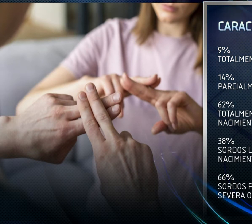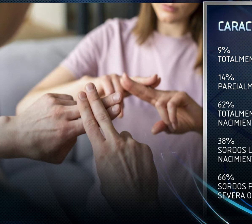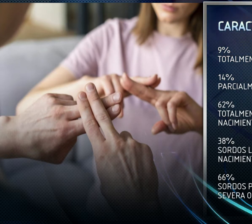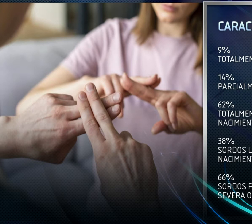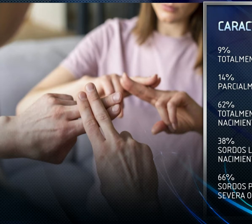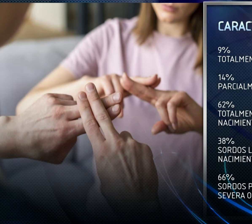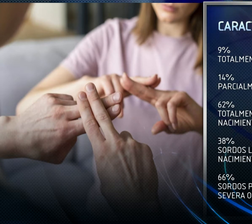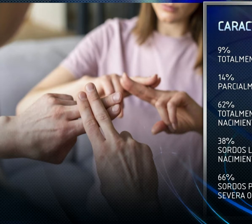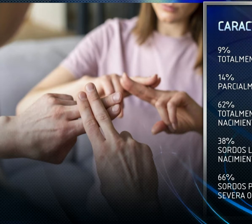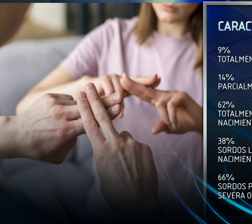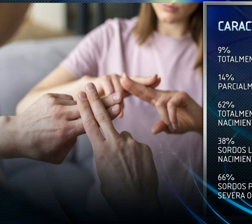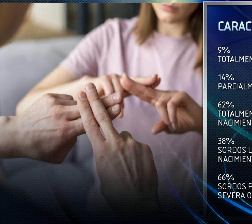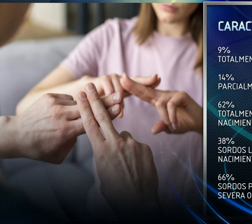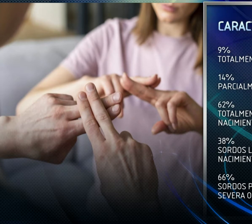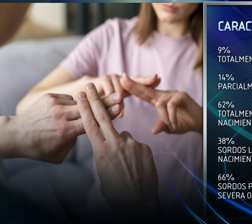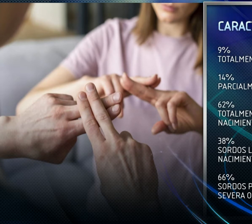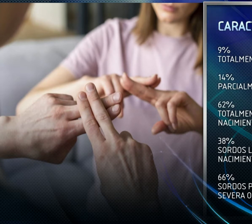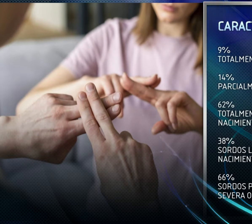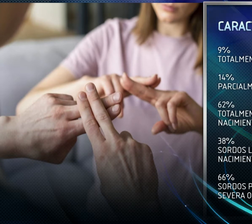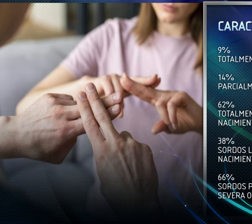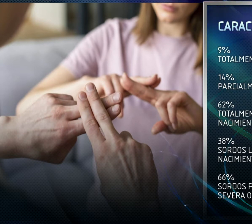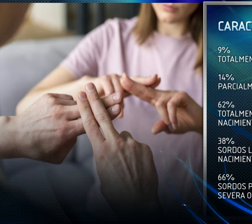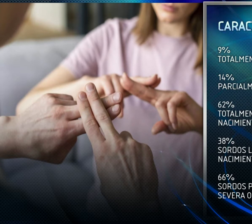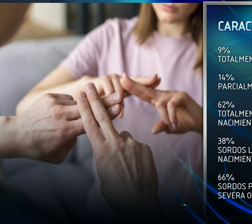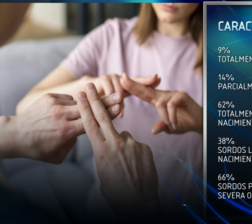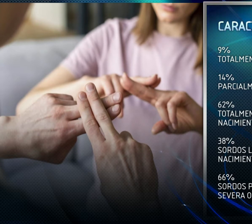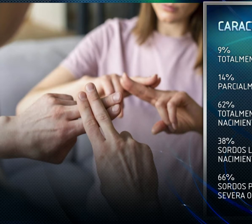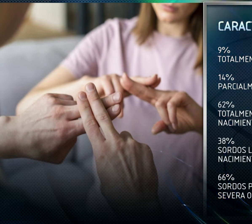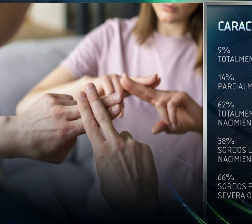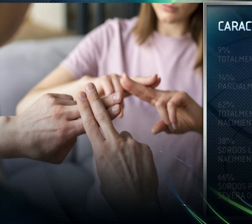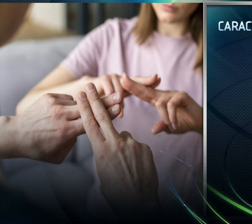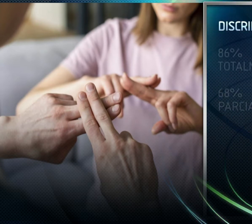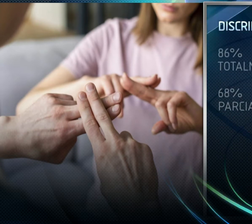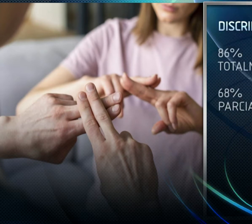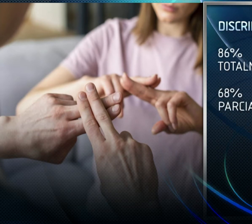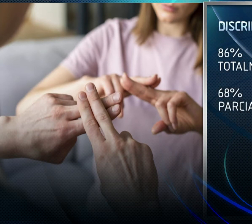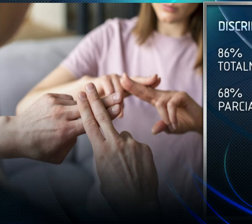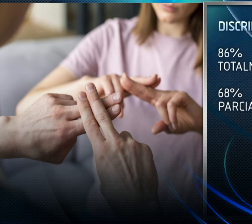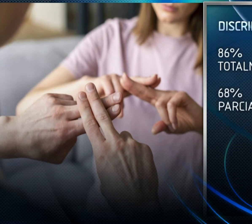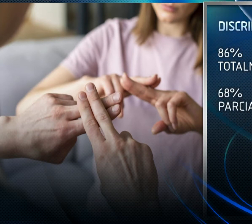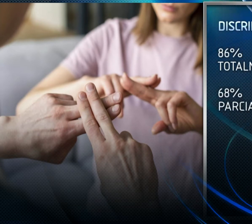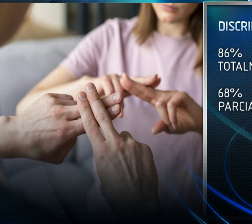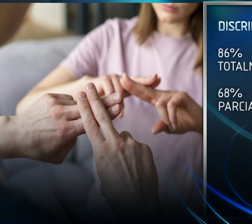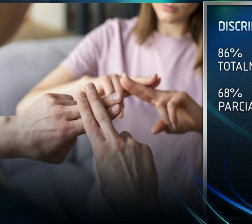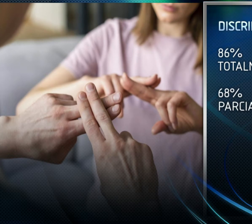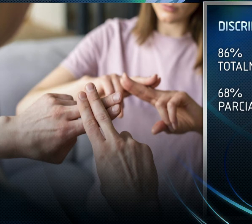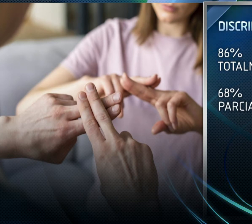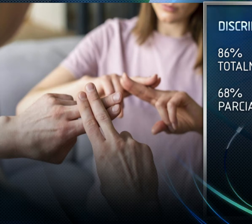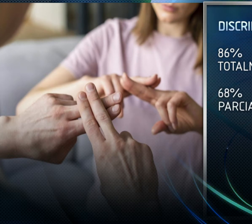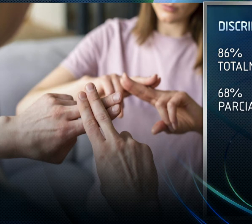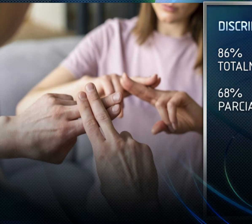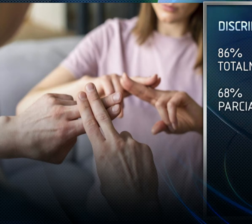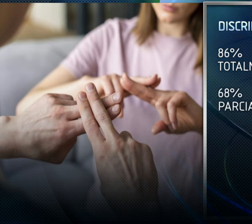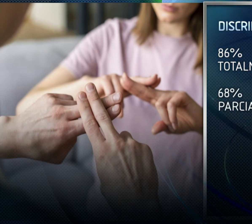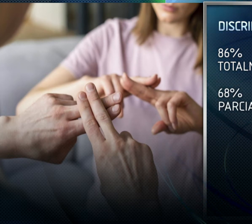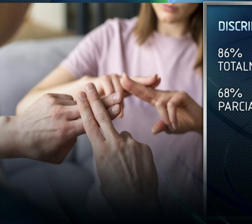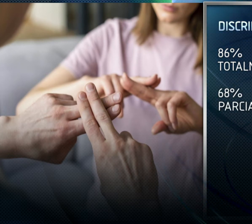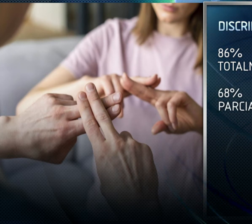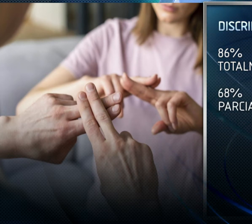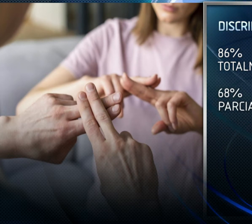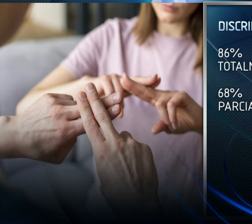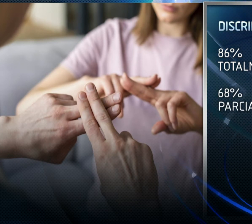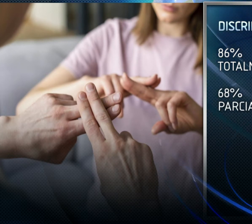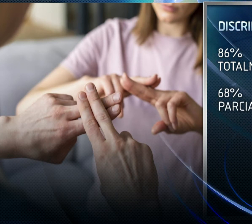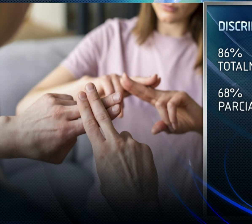la encuesta tienen un nivel de sordera severa o profunda, el 86% de las personas totalmente sordas encuestadas afirmaron sentirse